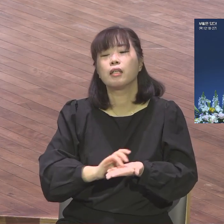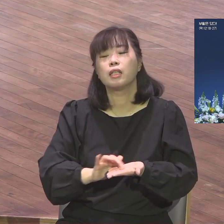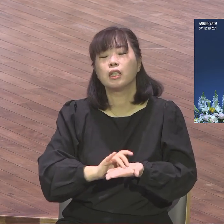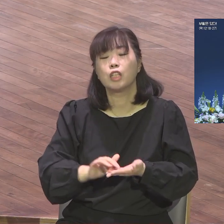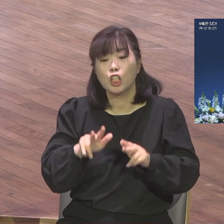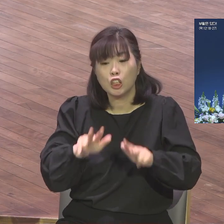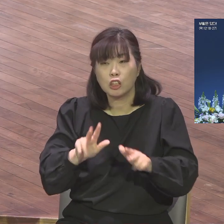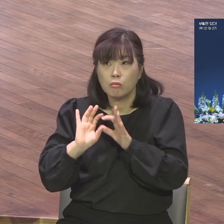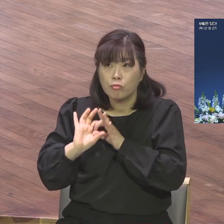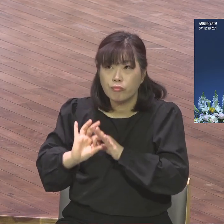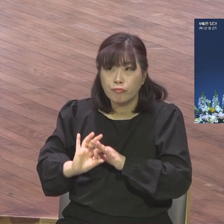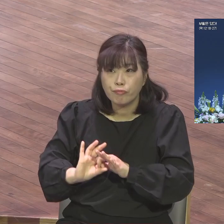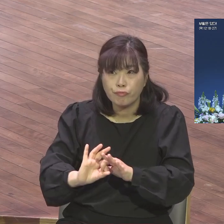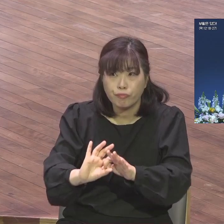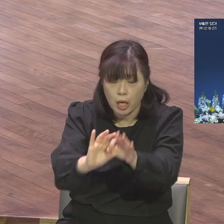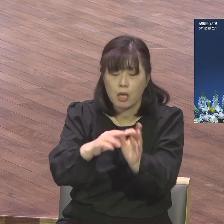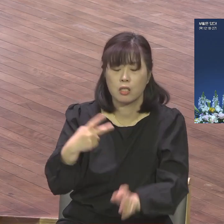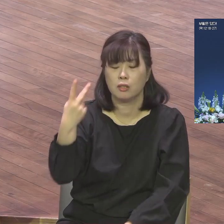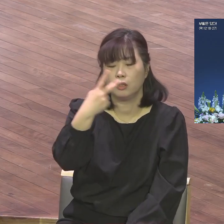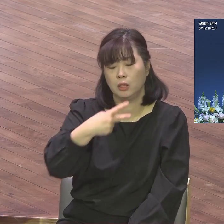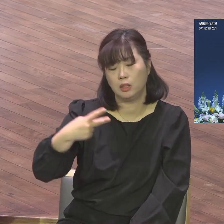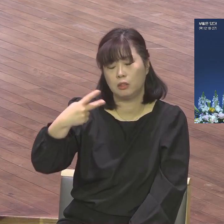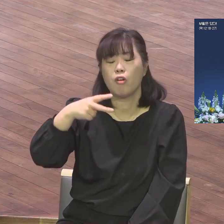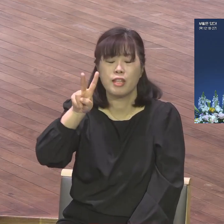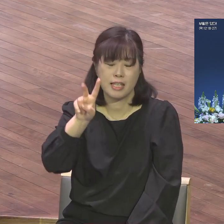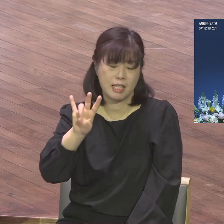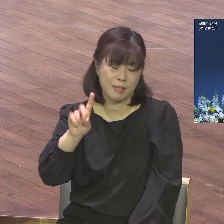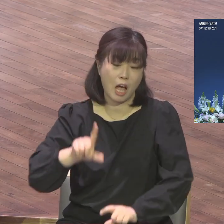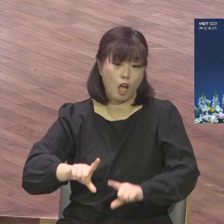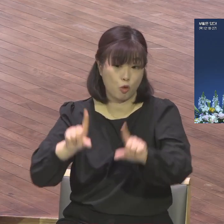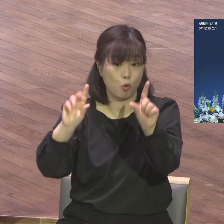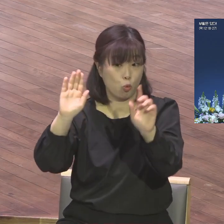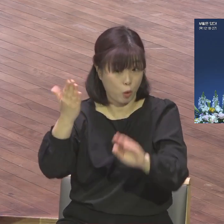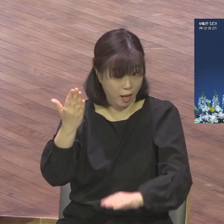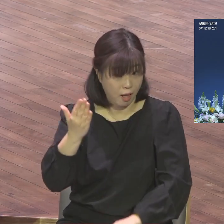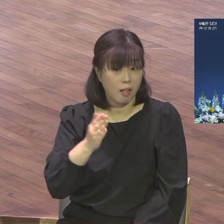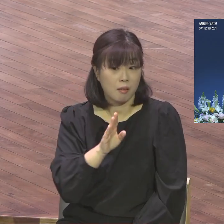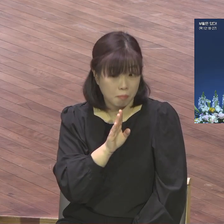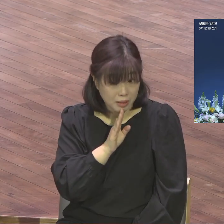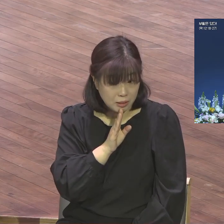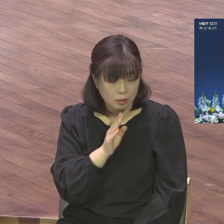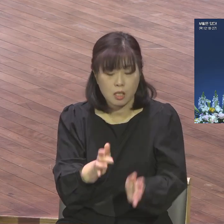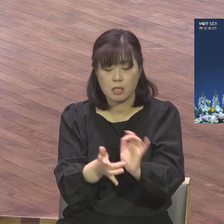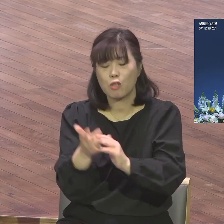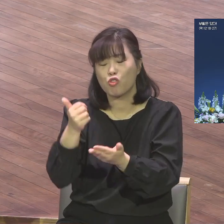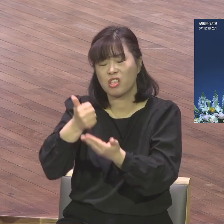날짜예요. 날짜. 이 날짜는 믿든 안 믿든 다 이 날짜 속에 살아가고